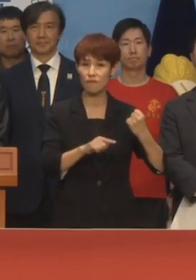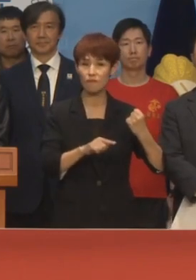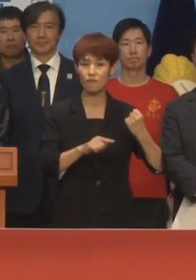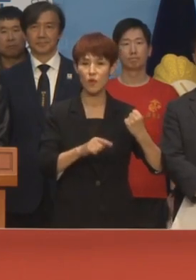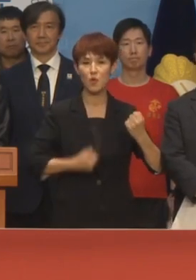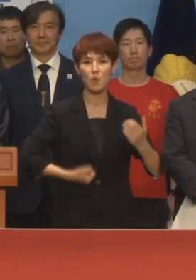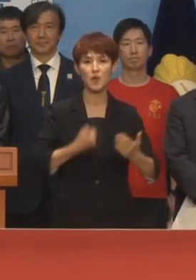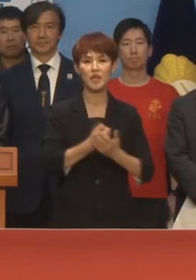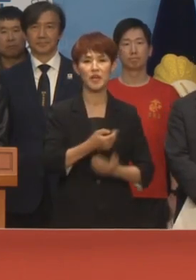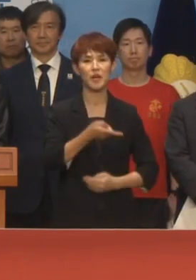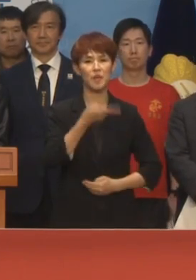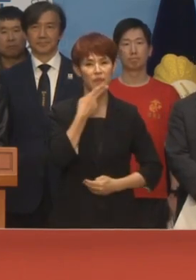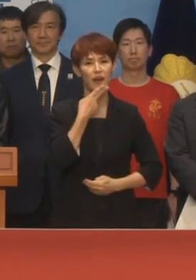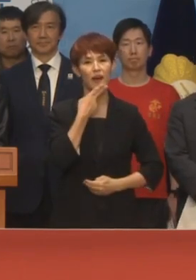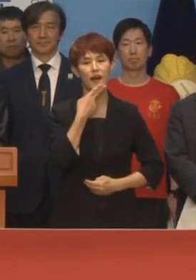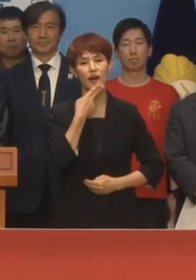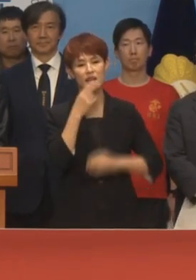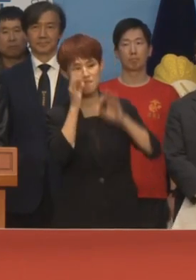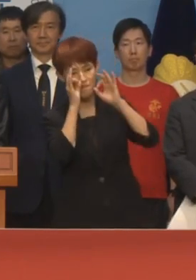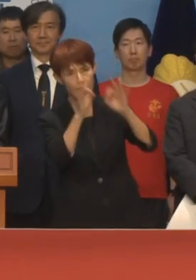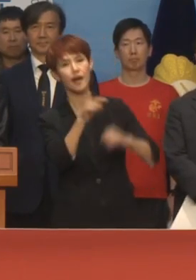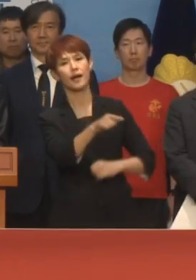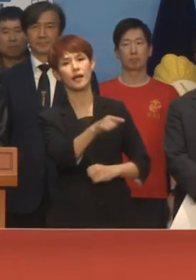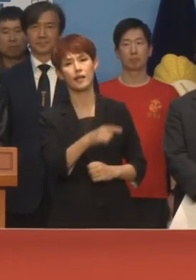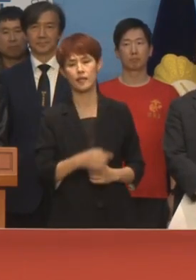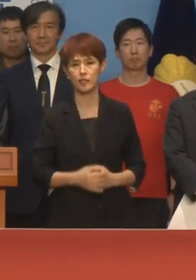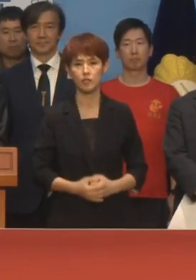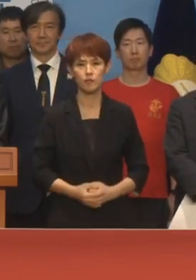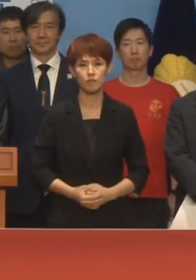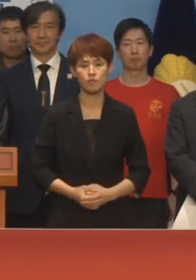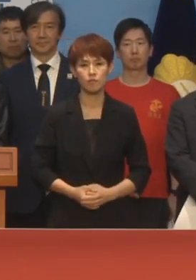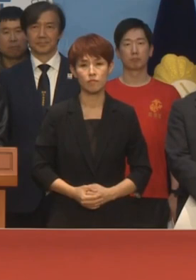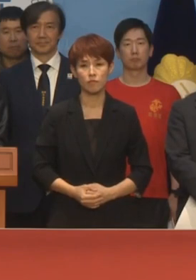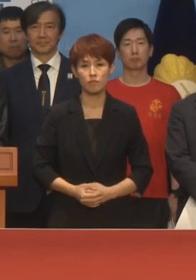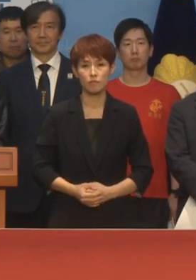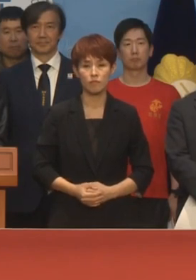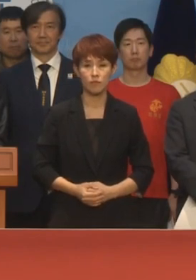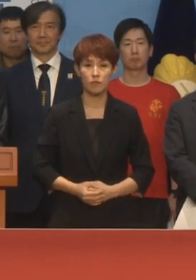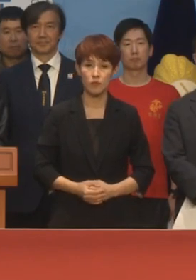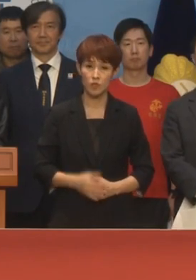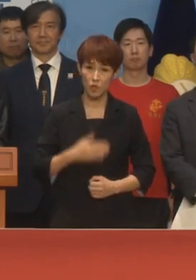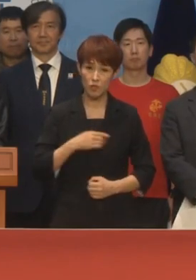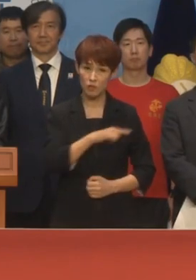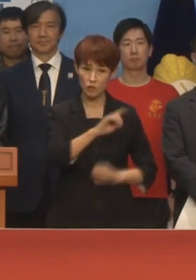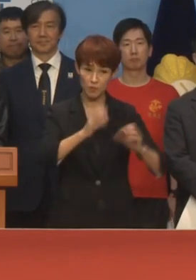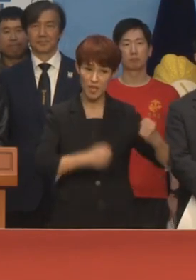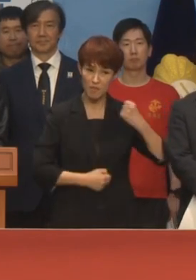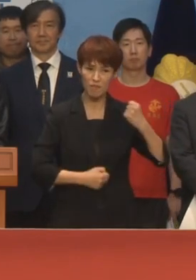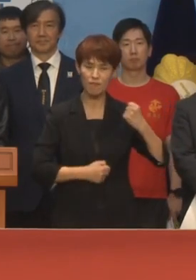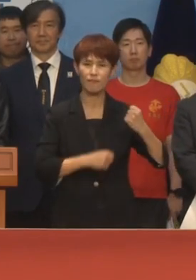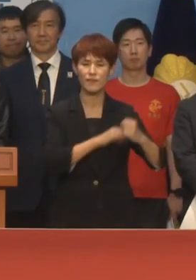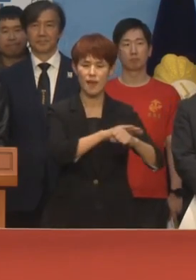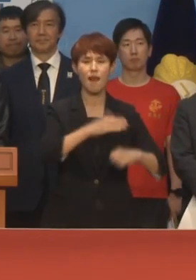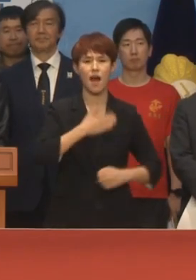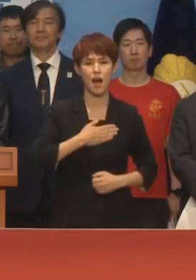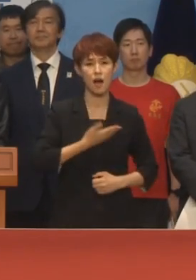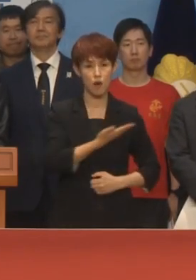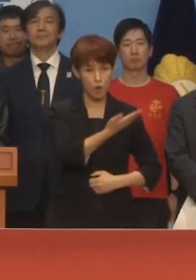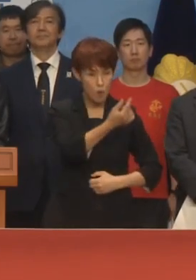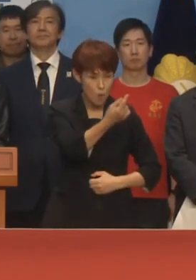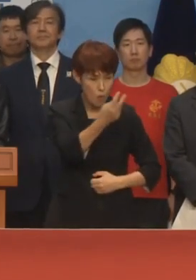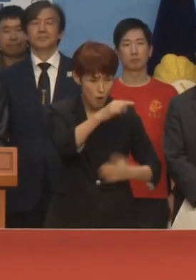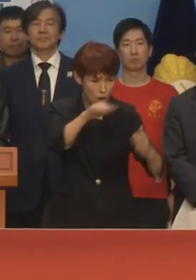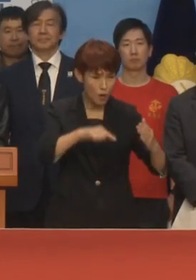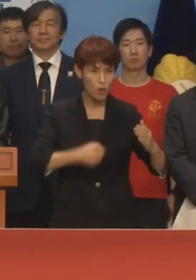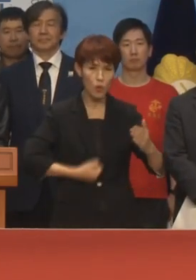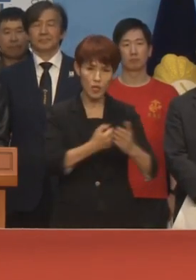용기 없는 모습으로 국민들에게 기억될 것입니다. 저는 국민의힘이란 당을 잘 압니다. 그 안에 용기 있는 사람들이